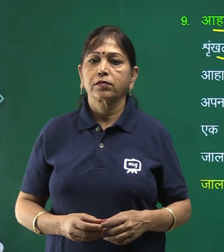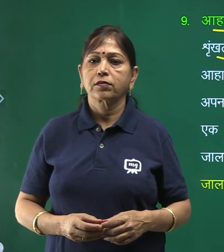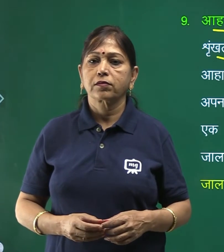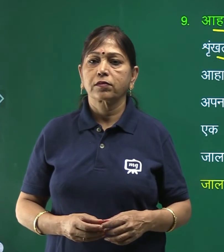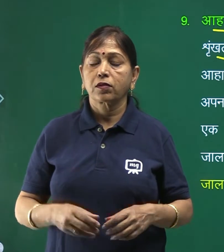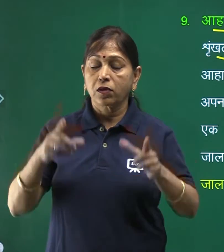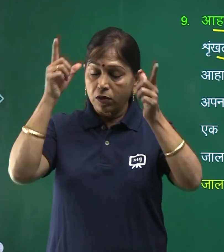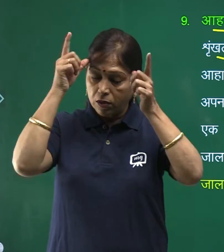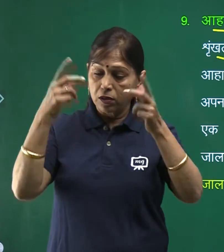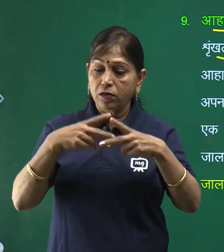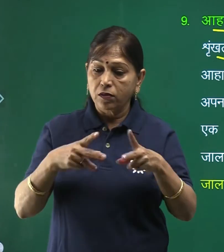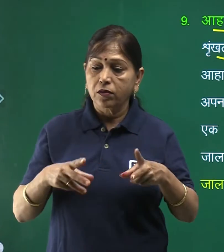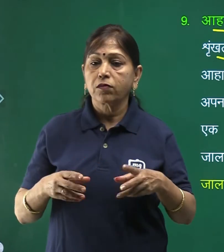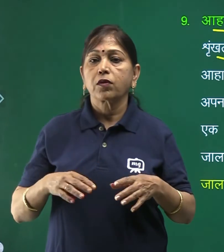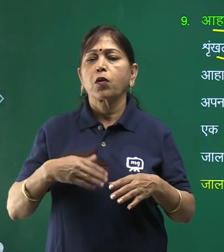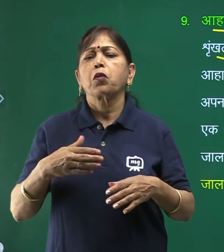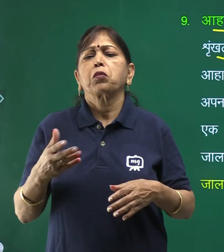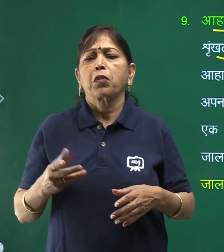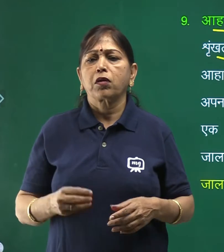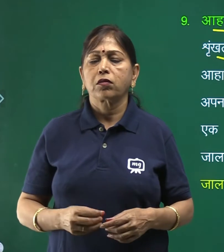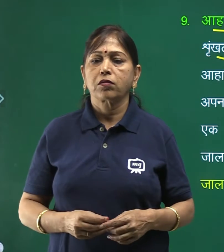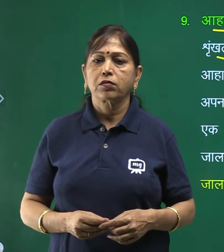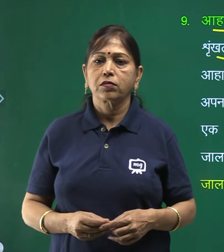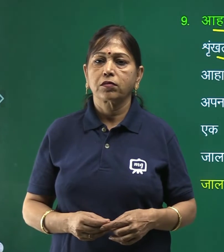जीव कई बार